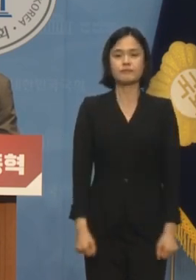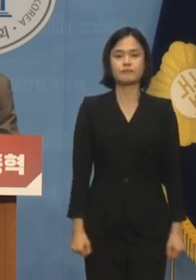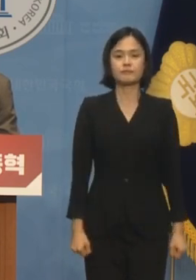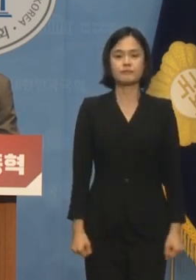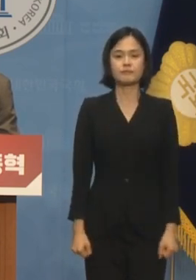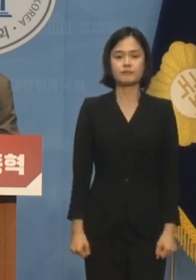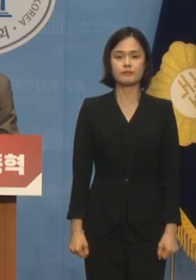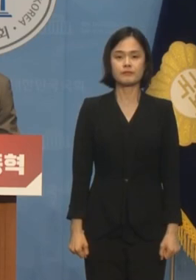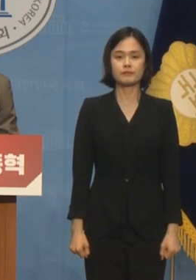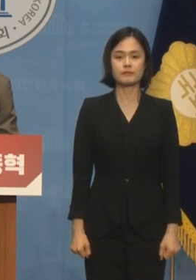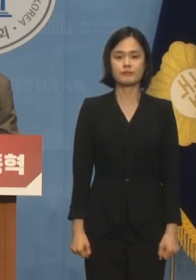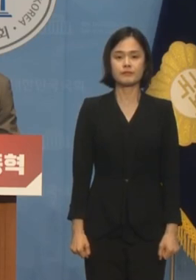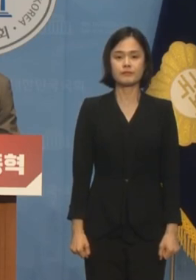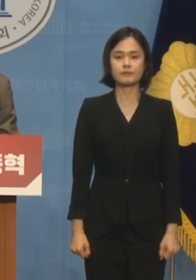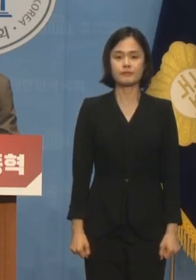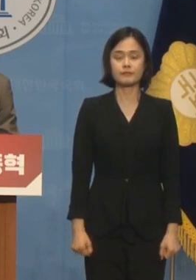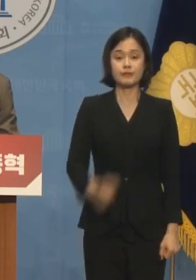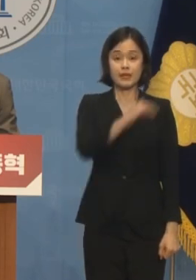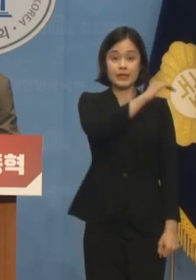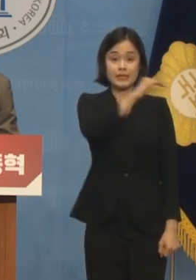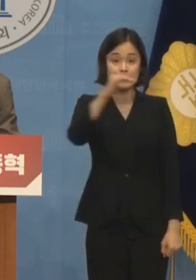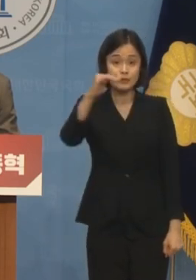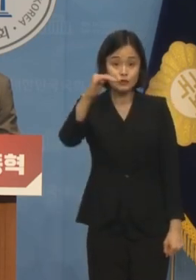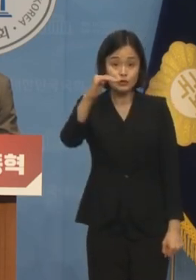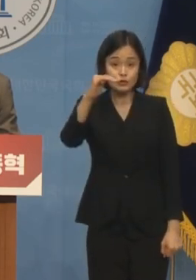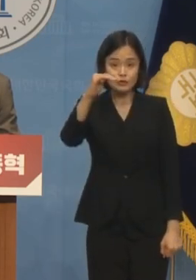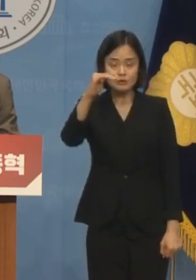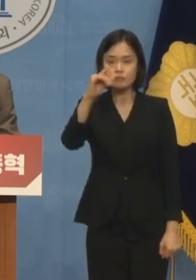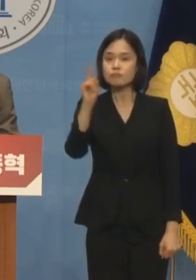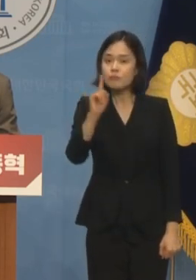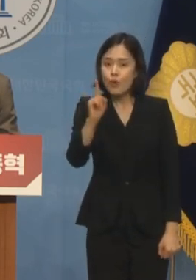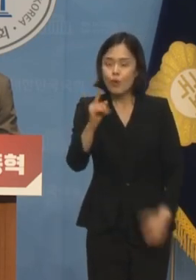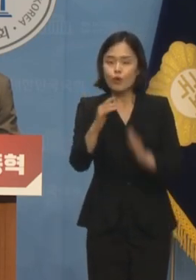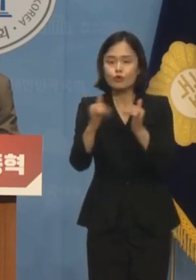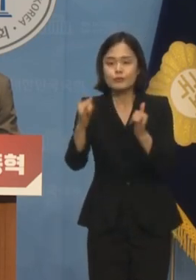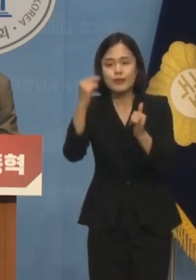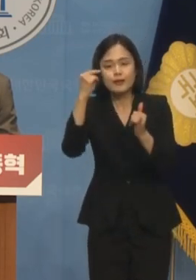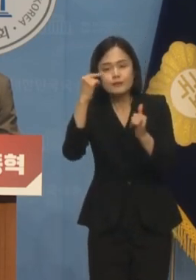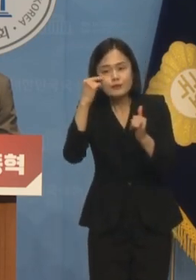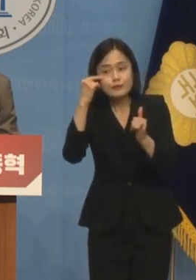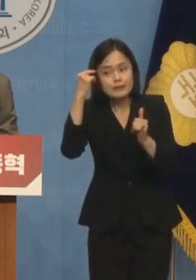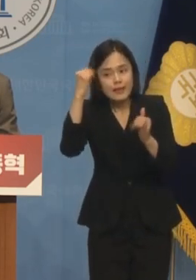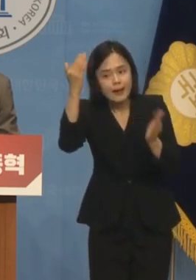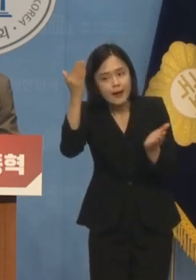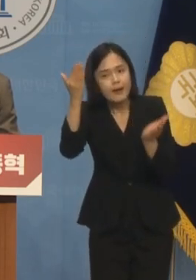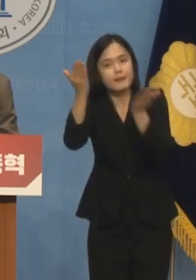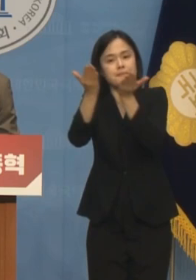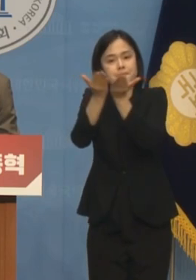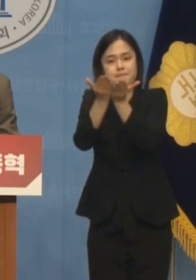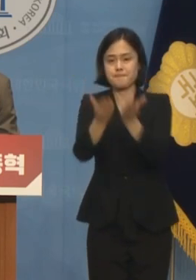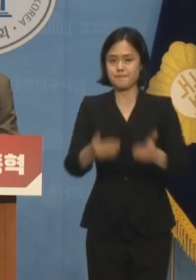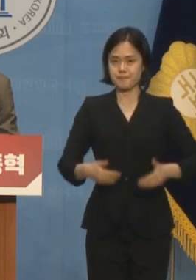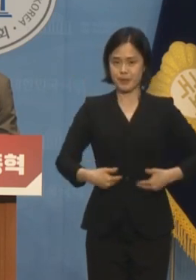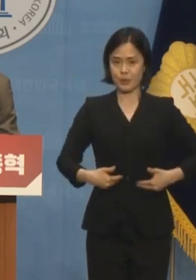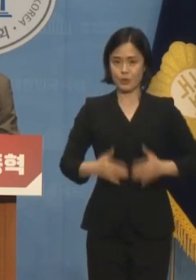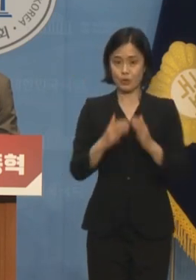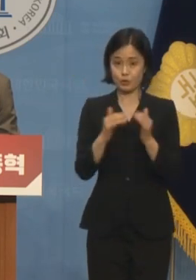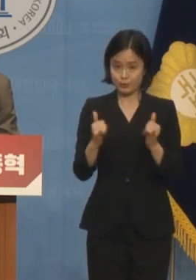언제나 국민의 눈높이입니다. 국민과 당원 여러분께